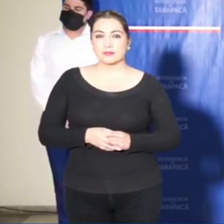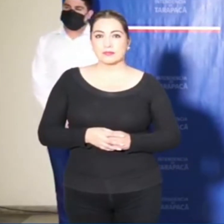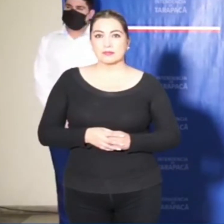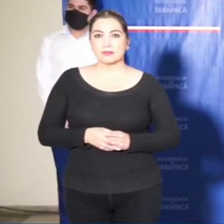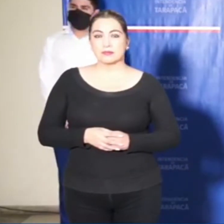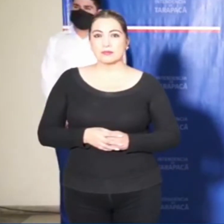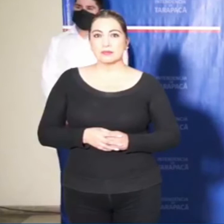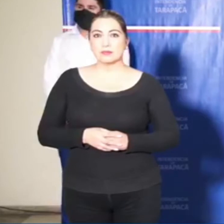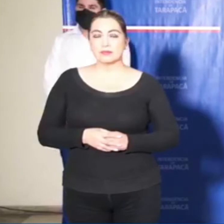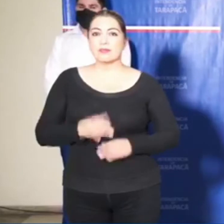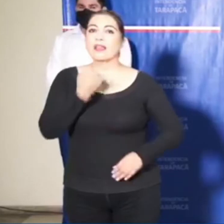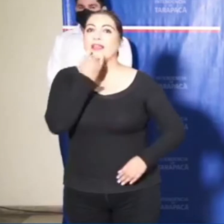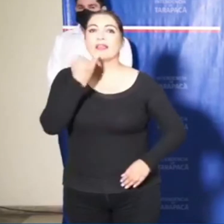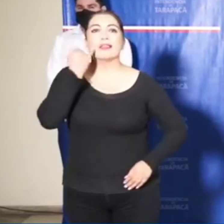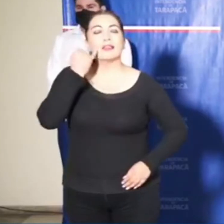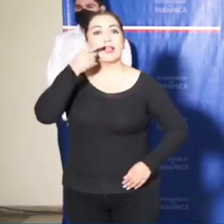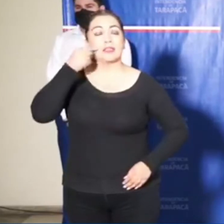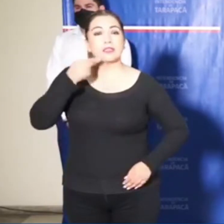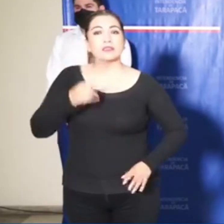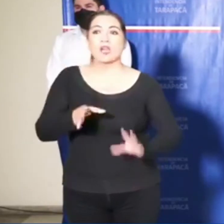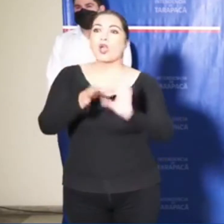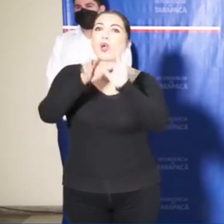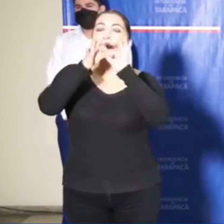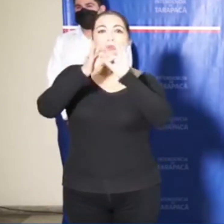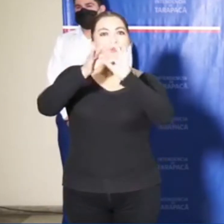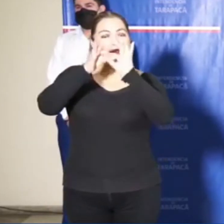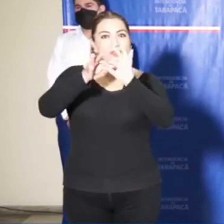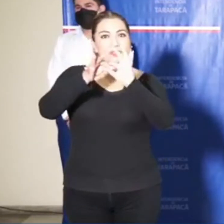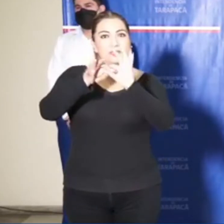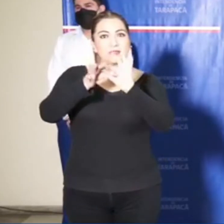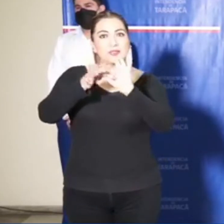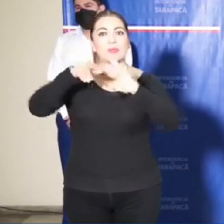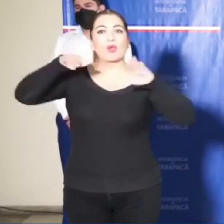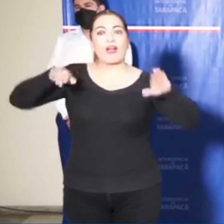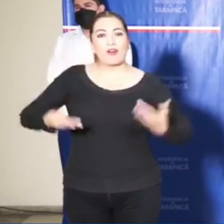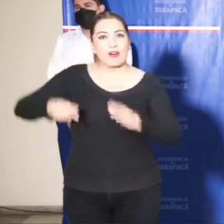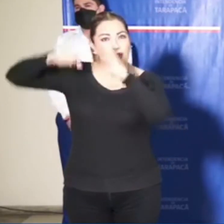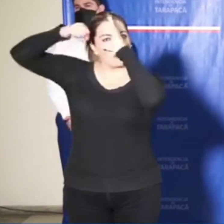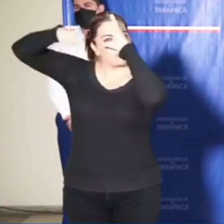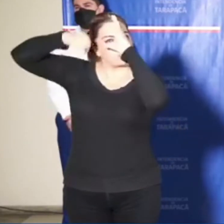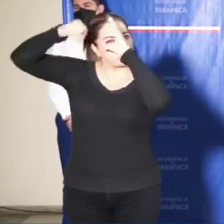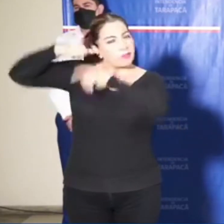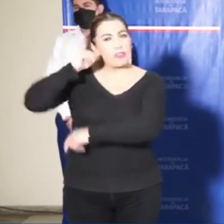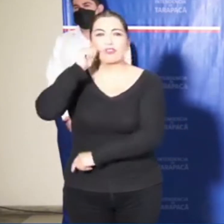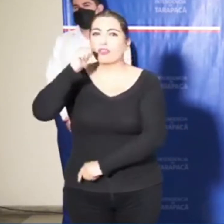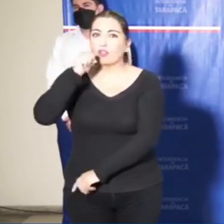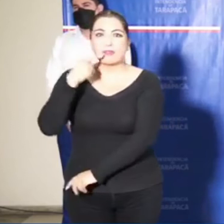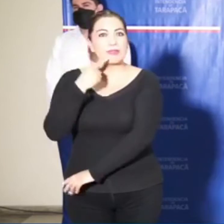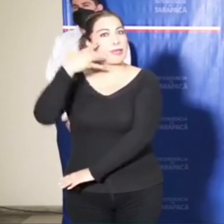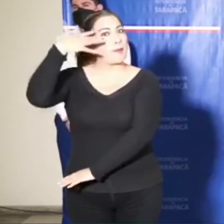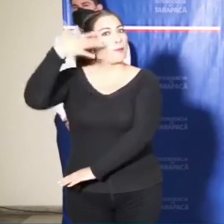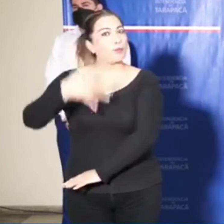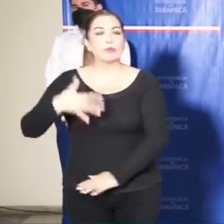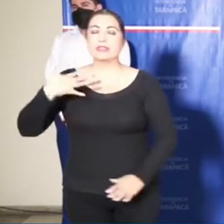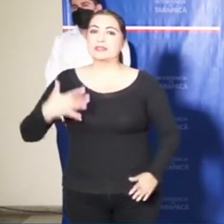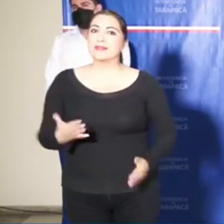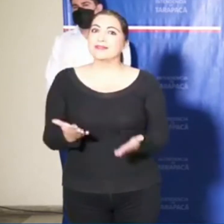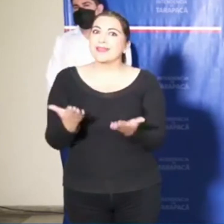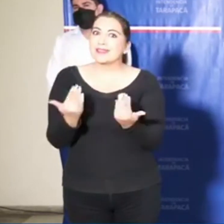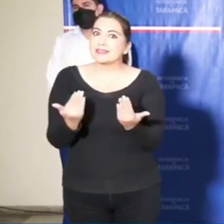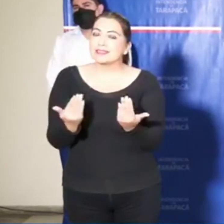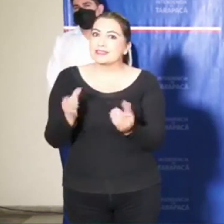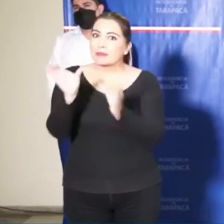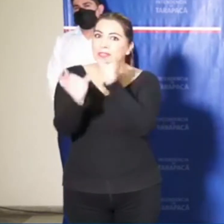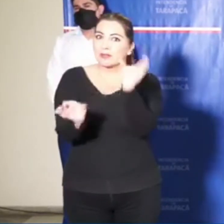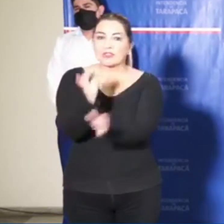Estimado señor Intendente, muchas gracias porque nos permite en este punto de prensa diario tan importante, tan necesario para nuestra